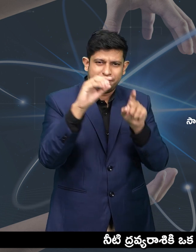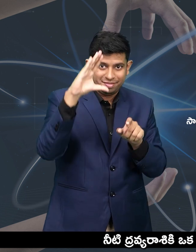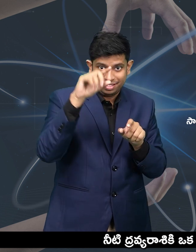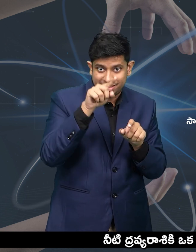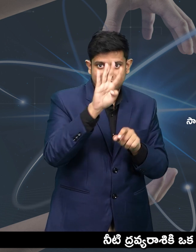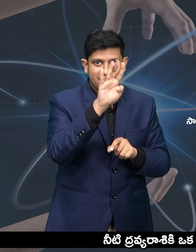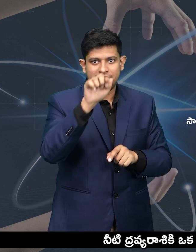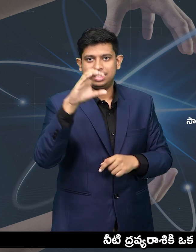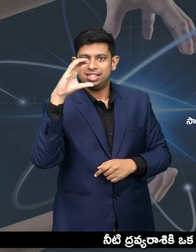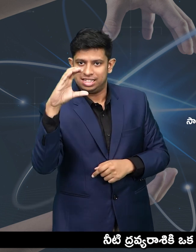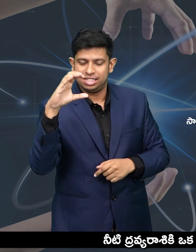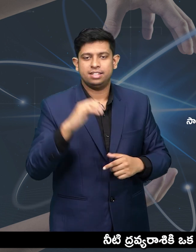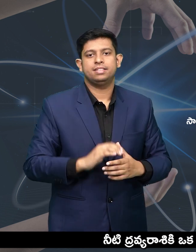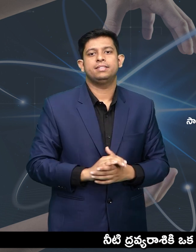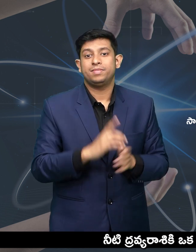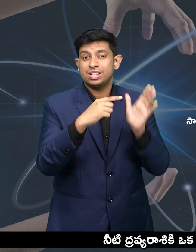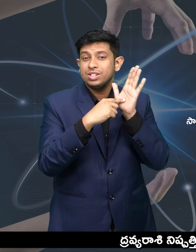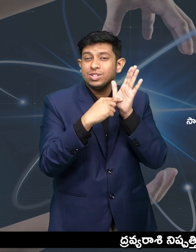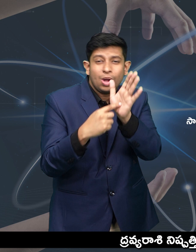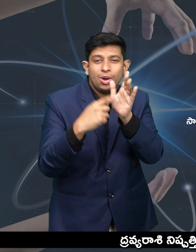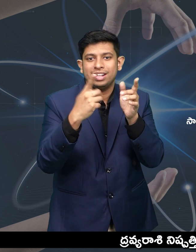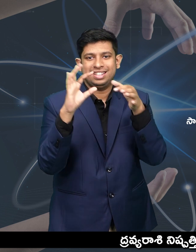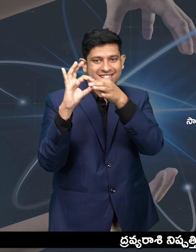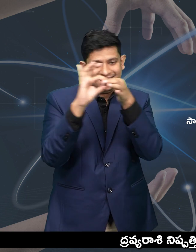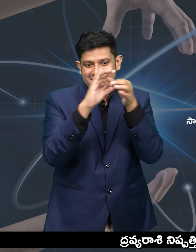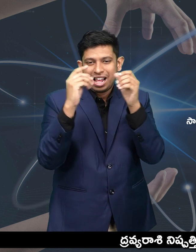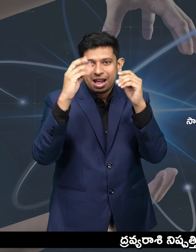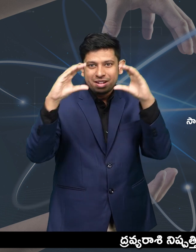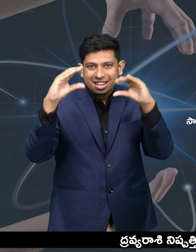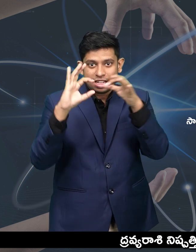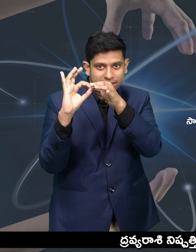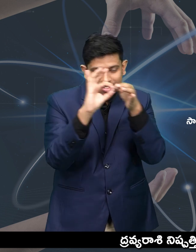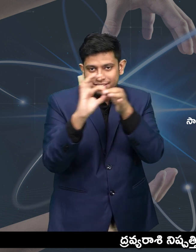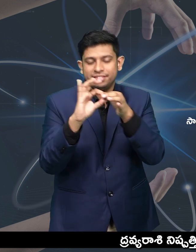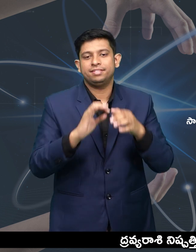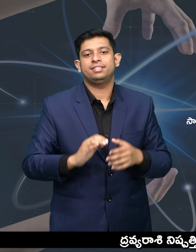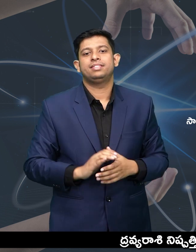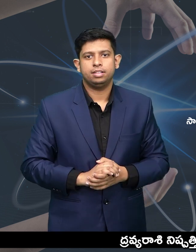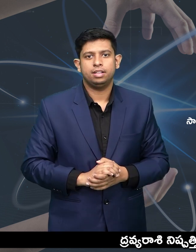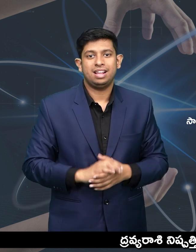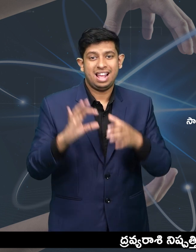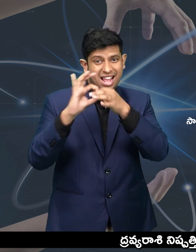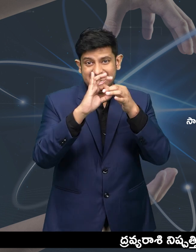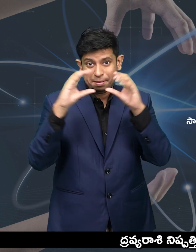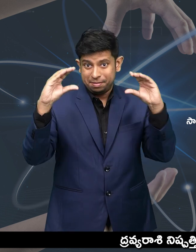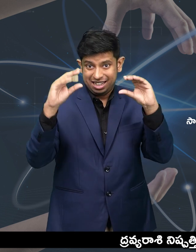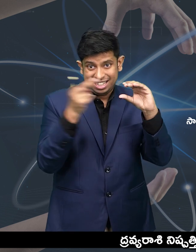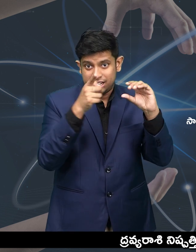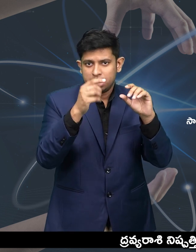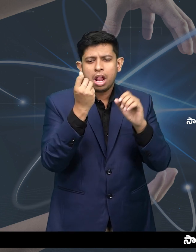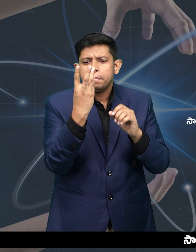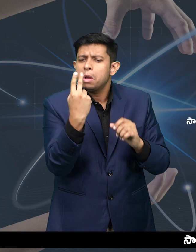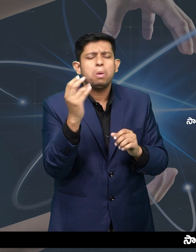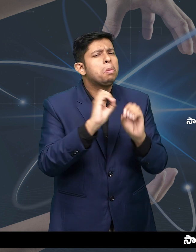పదార్థం యొక్క ఇచ్చిన ఘన పరిమాణం యొక్క ద్రవ్యరాశి నిష్పత్తి కూడా దాని సాపేక్ష సాంద్రతను